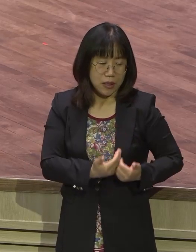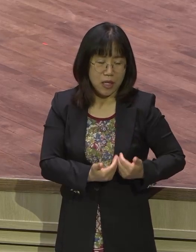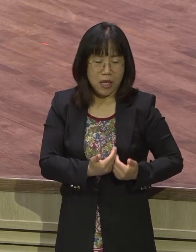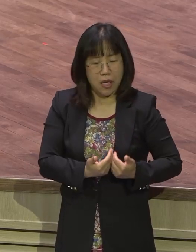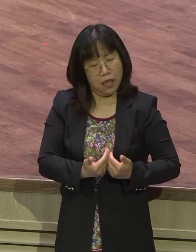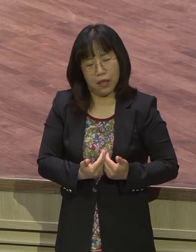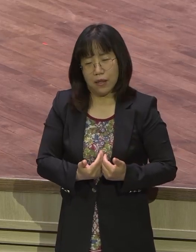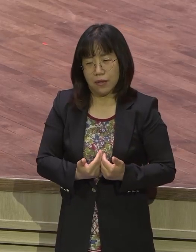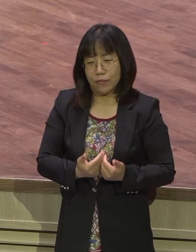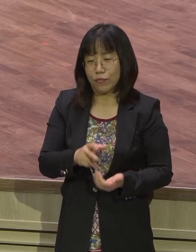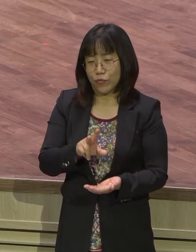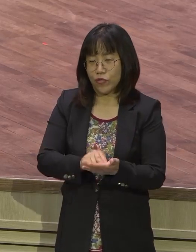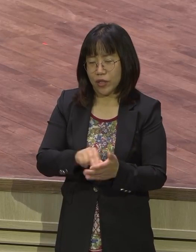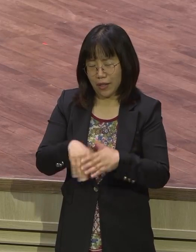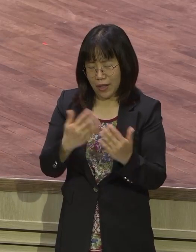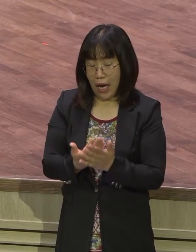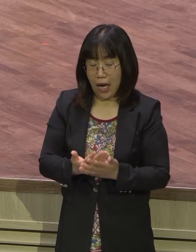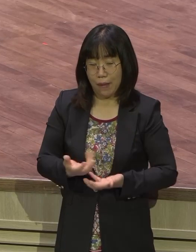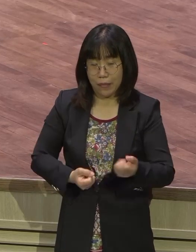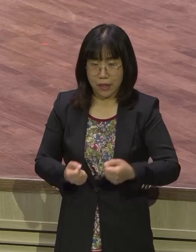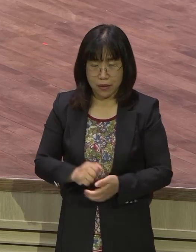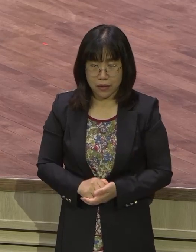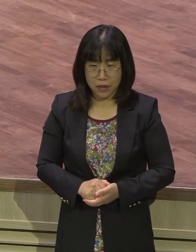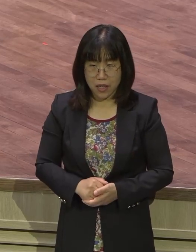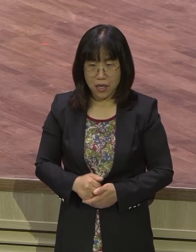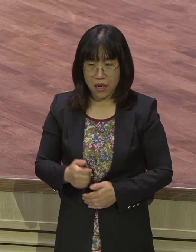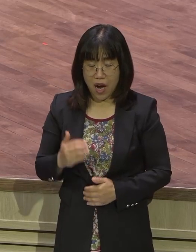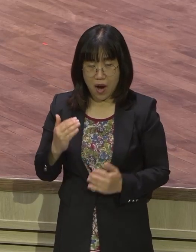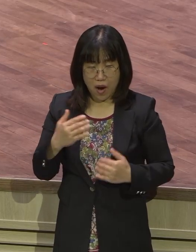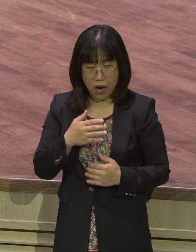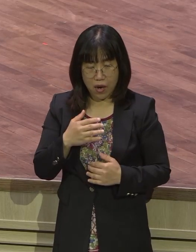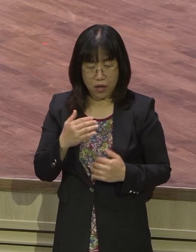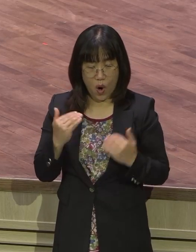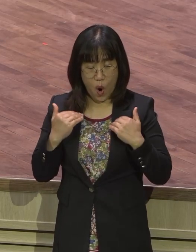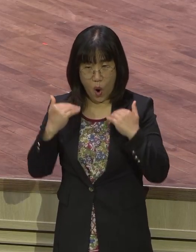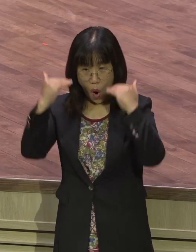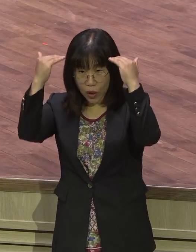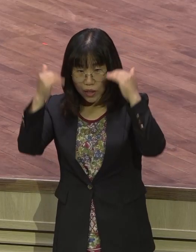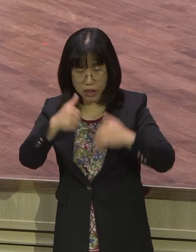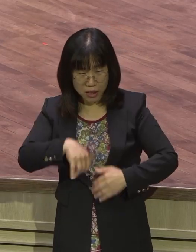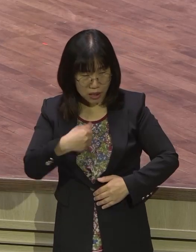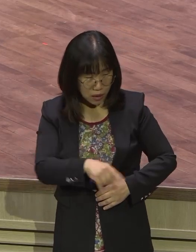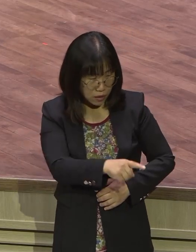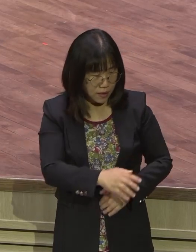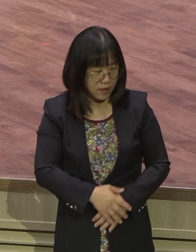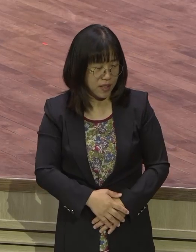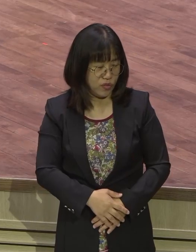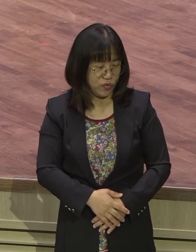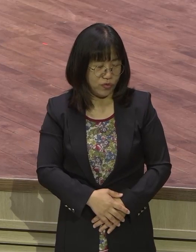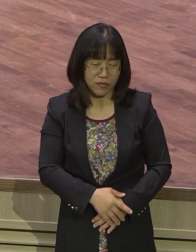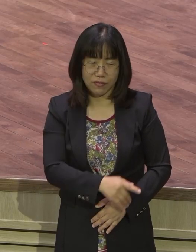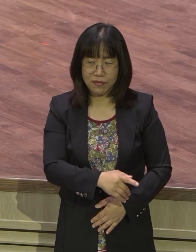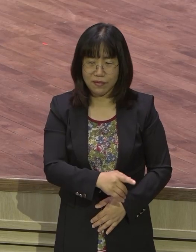여러 가지 어른들이 볼 때 참 배부른 소리한다 싶으지요 저들은 죽을 마십니다 지금